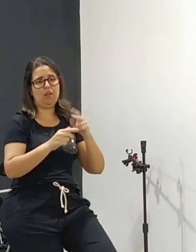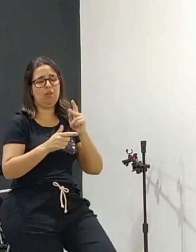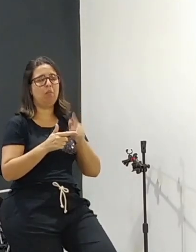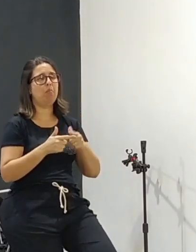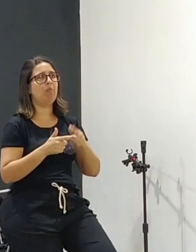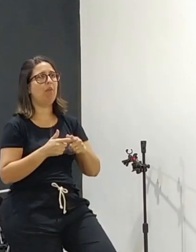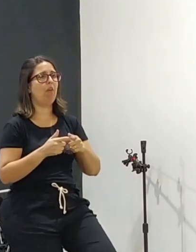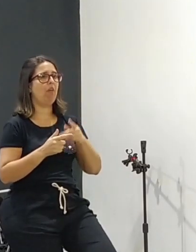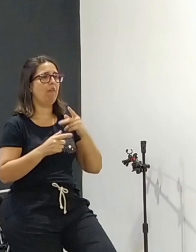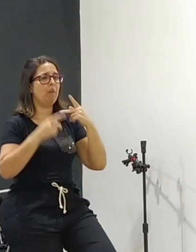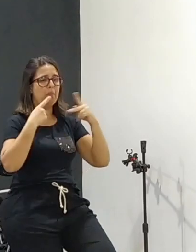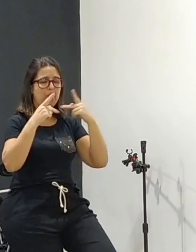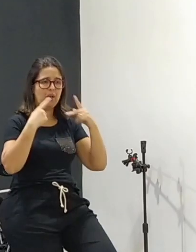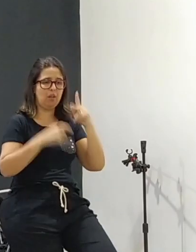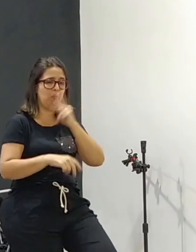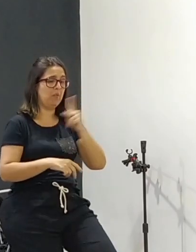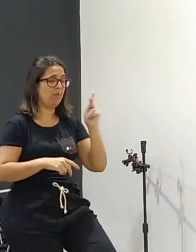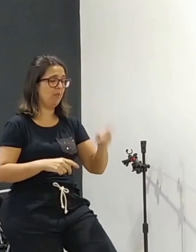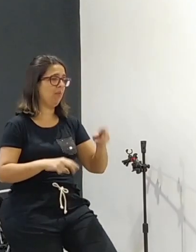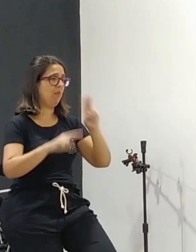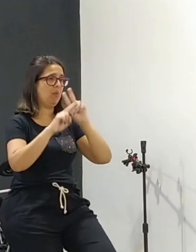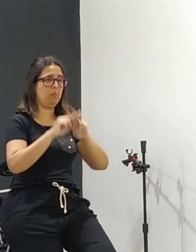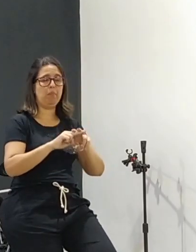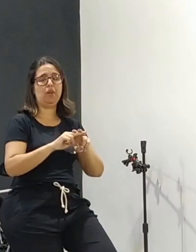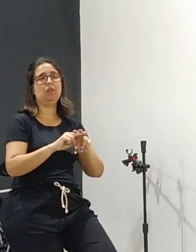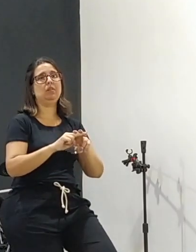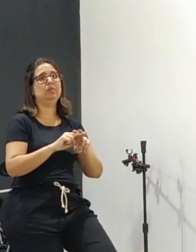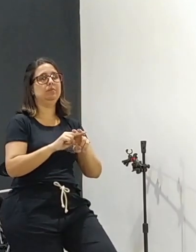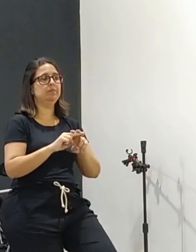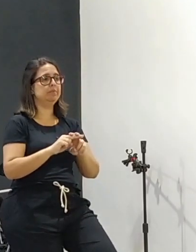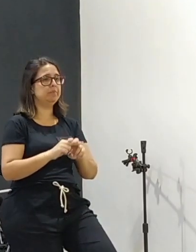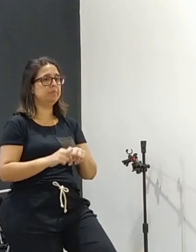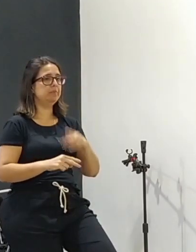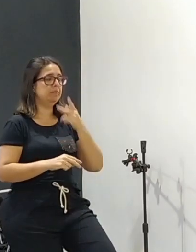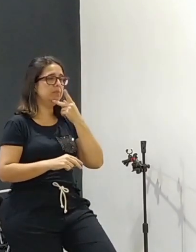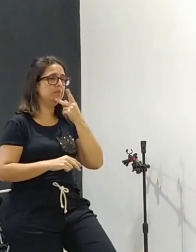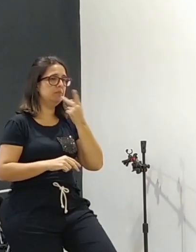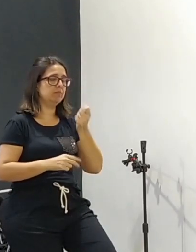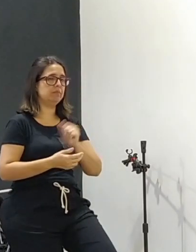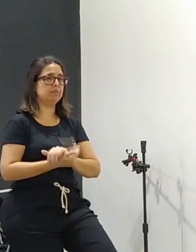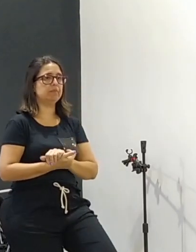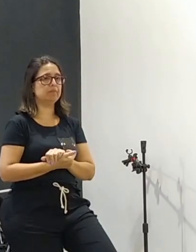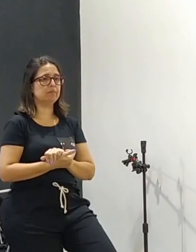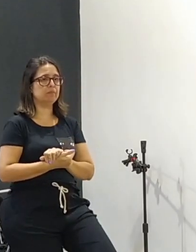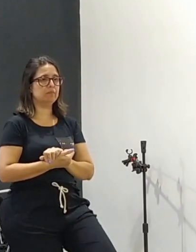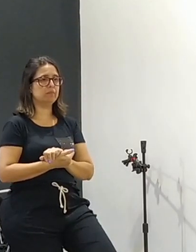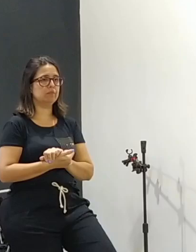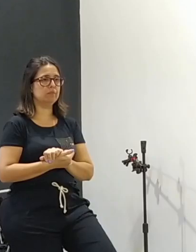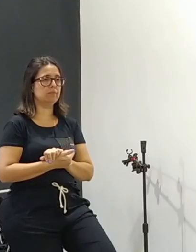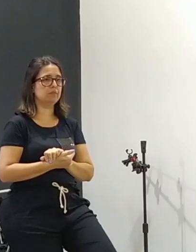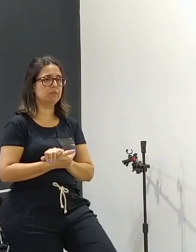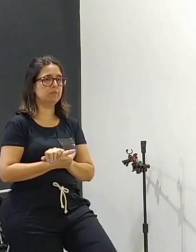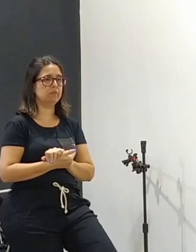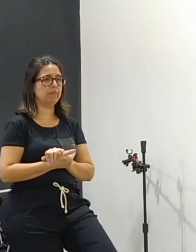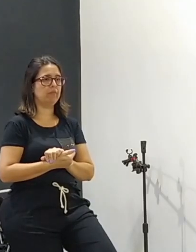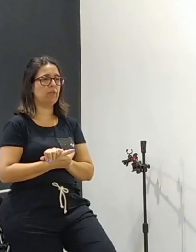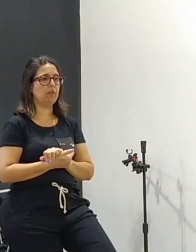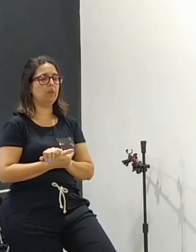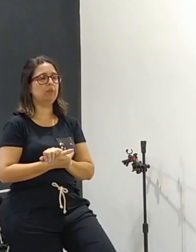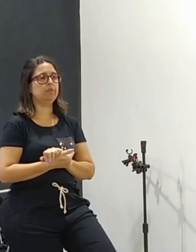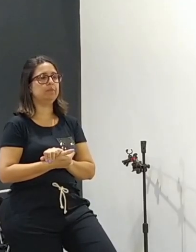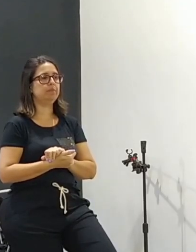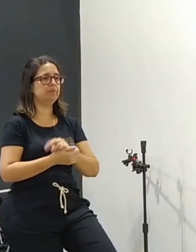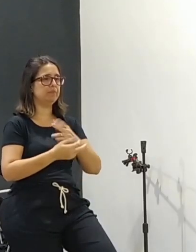da palavra, professores sendo presos porque falaram em sala de aula sobre os cromossomos XX e